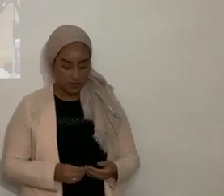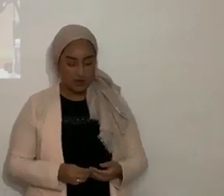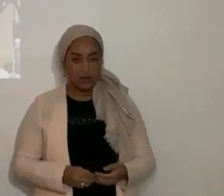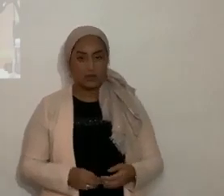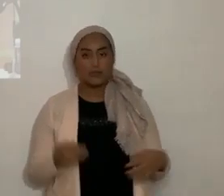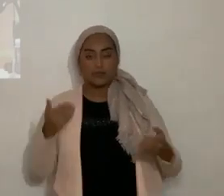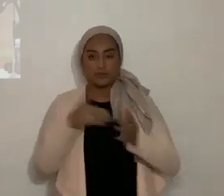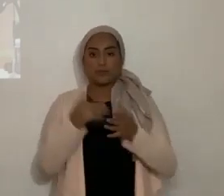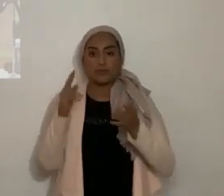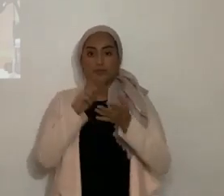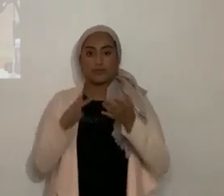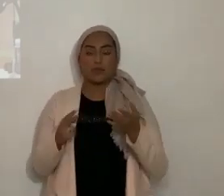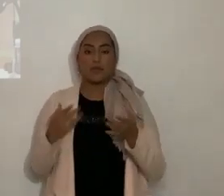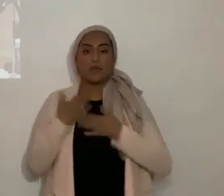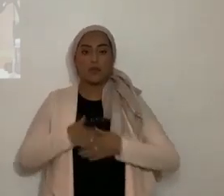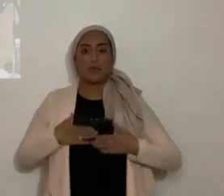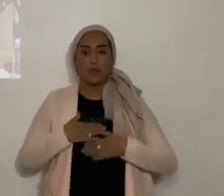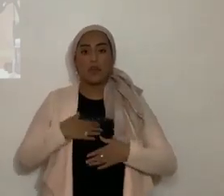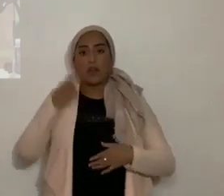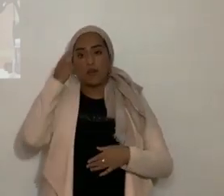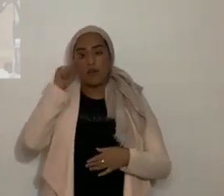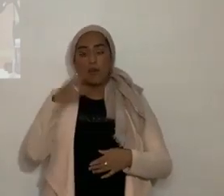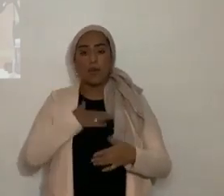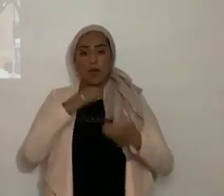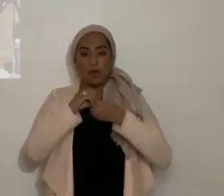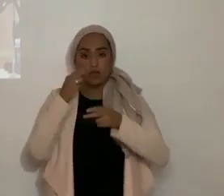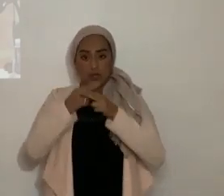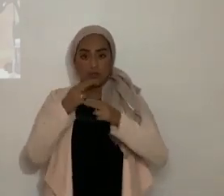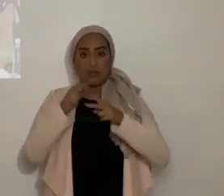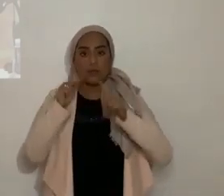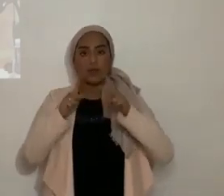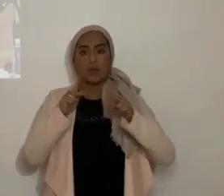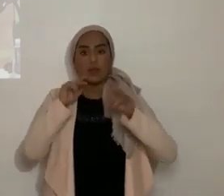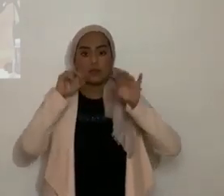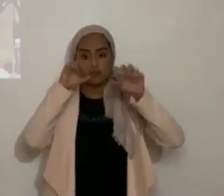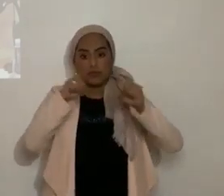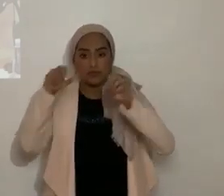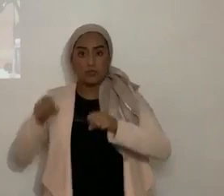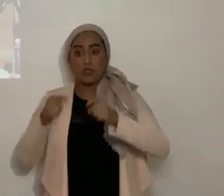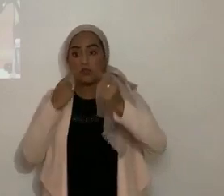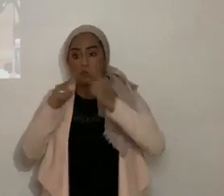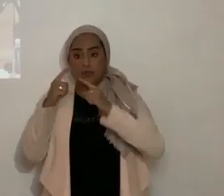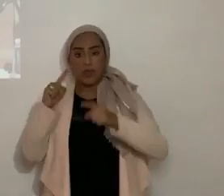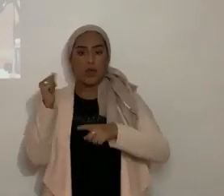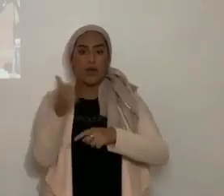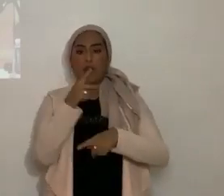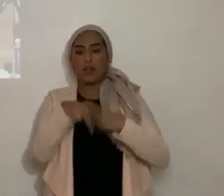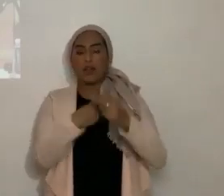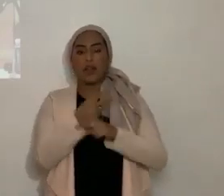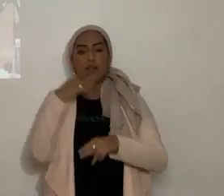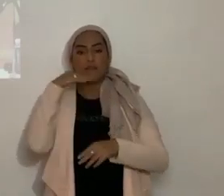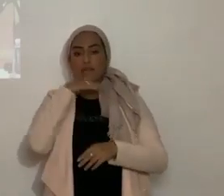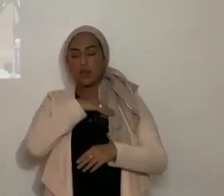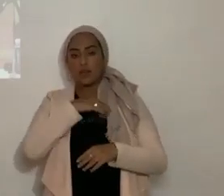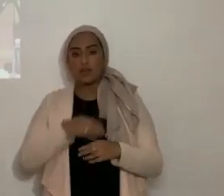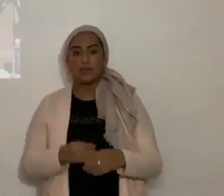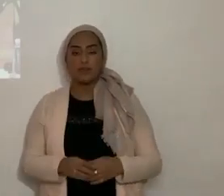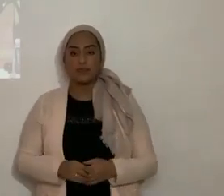muy dichosos sois cuando por mi causa os vituperen y os persigan y digan toda clase de mal contra vosotros,